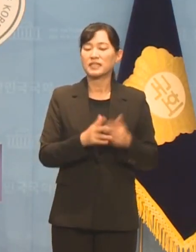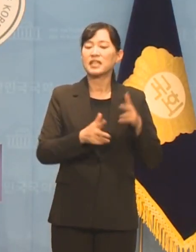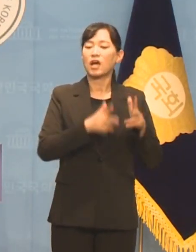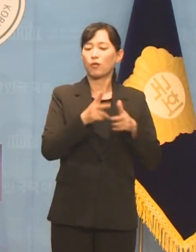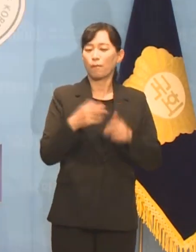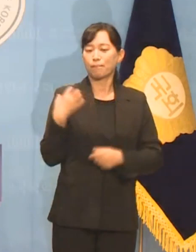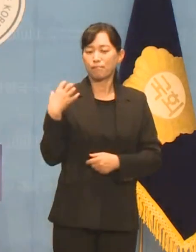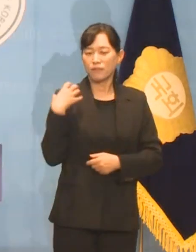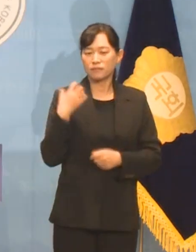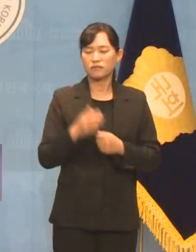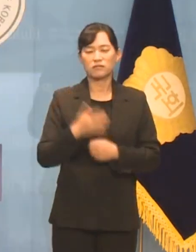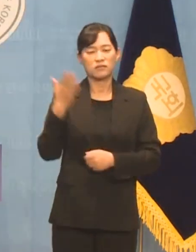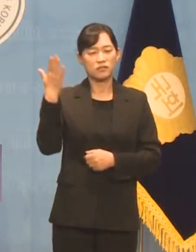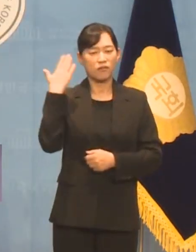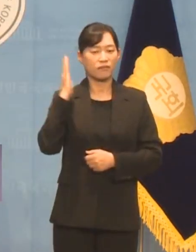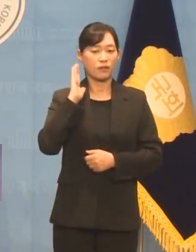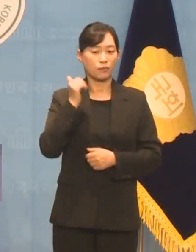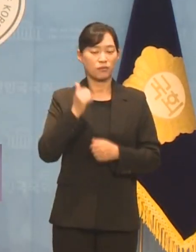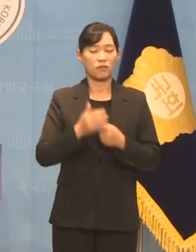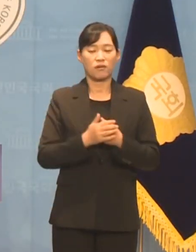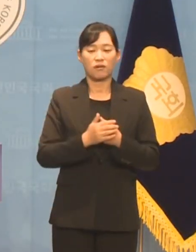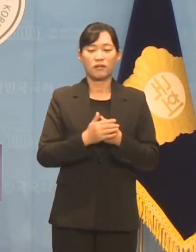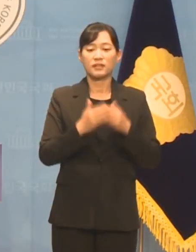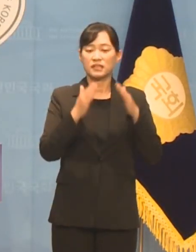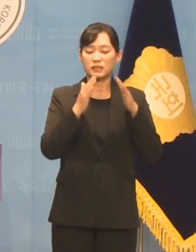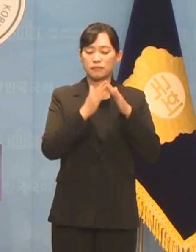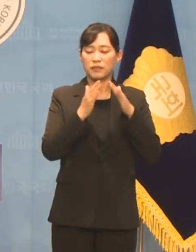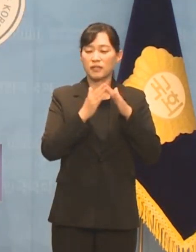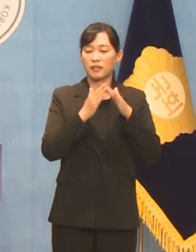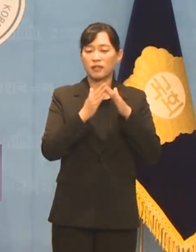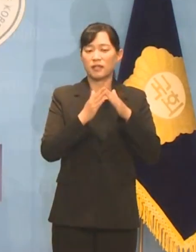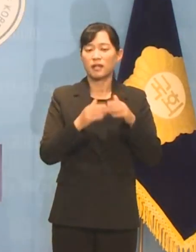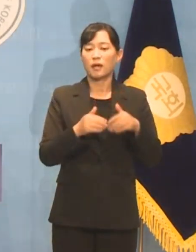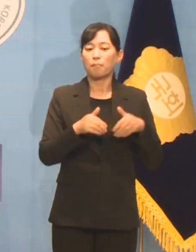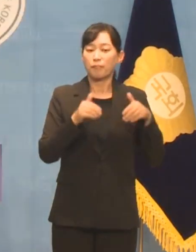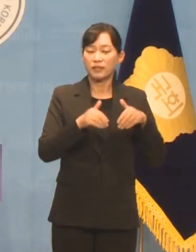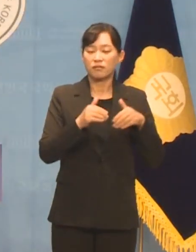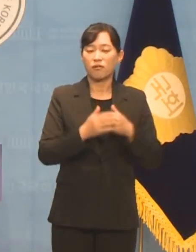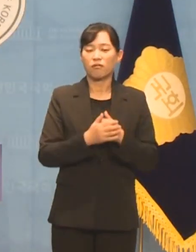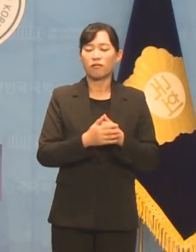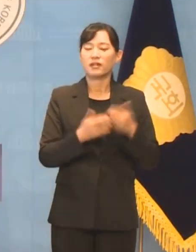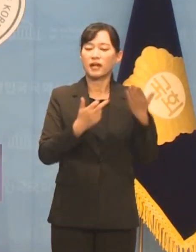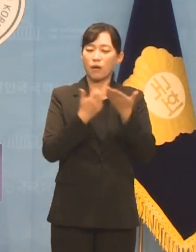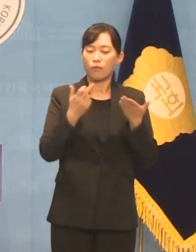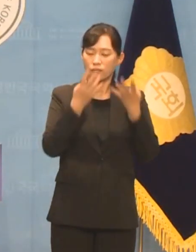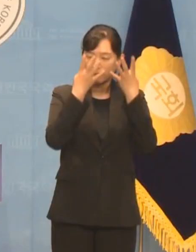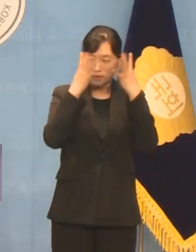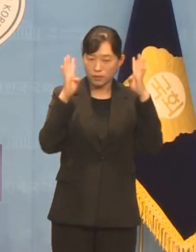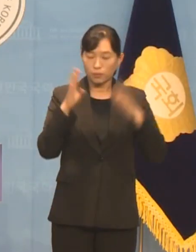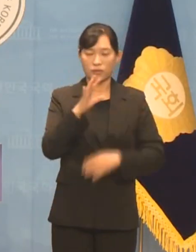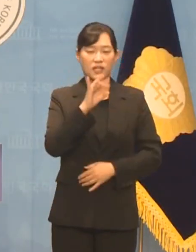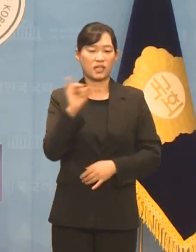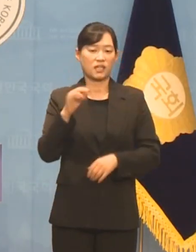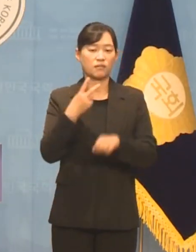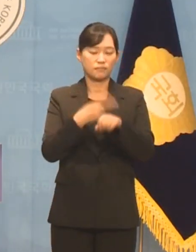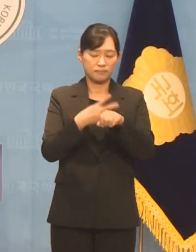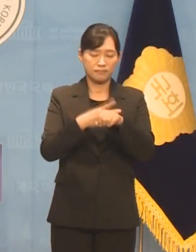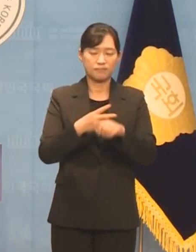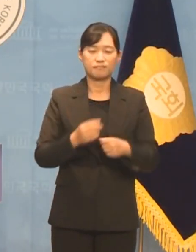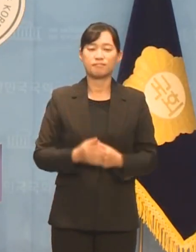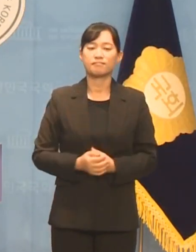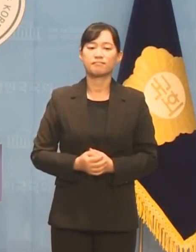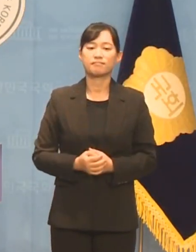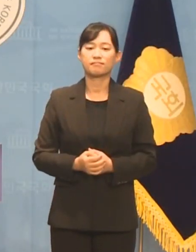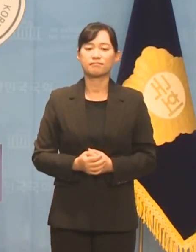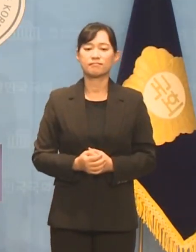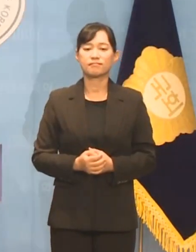계시는 전 청와대 중소벤처비서관, 현 강원대학교 이병헌 교수님이십니다.